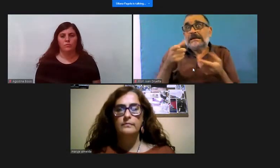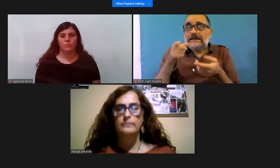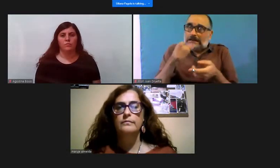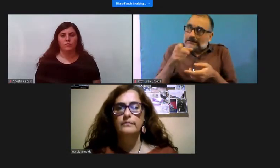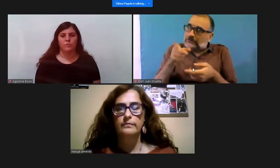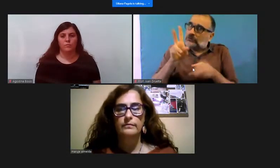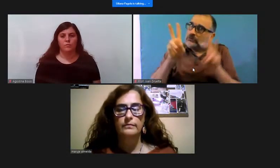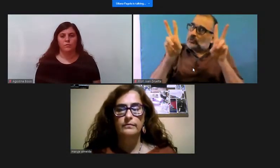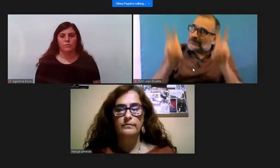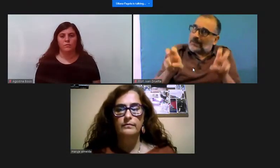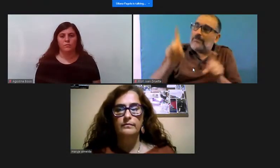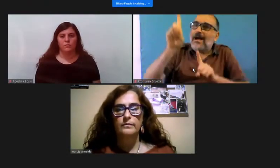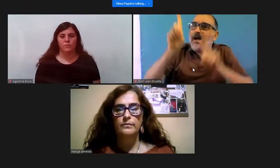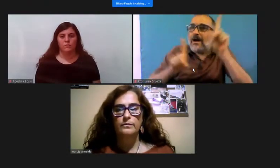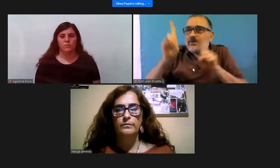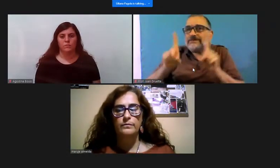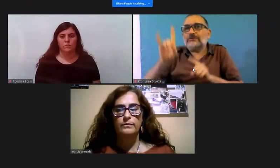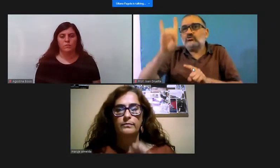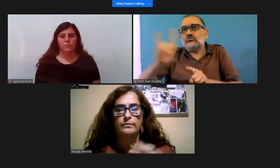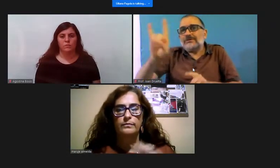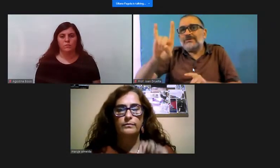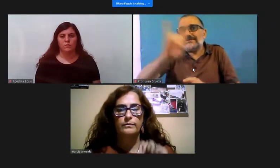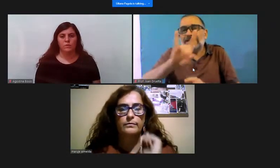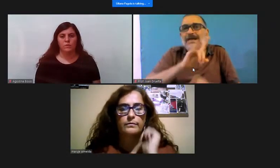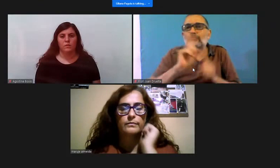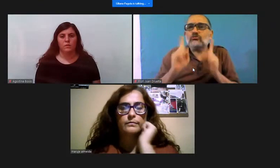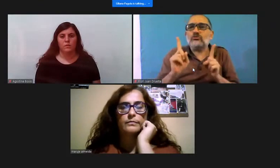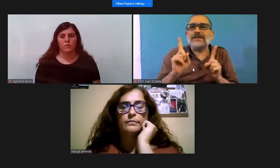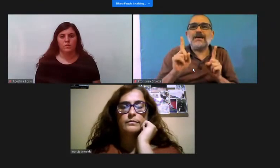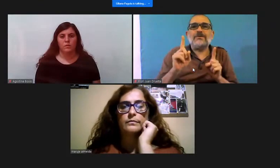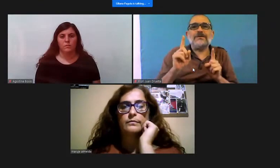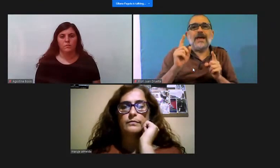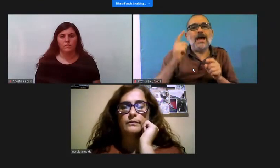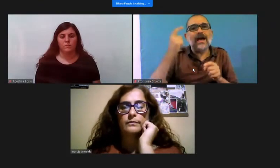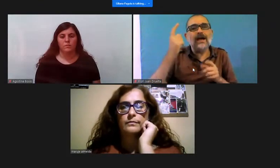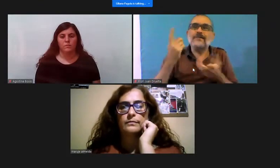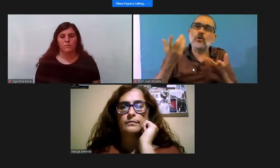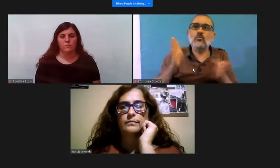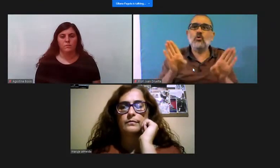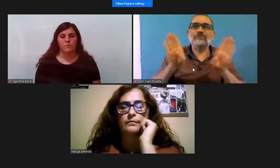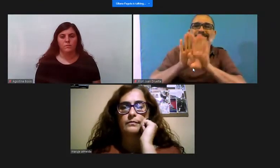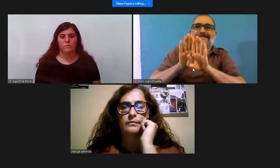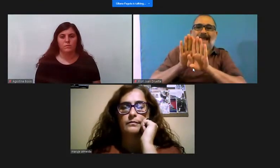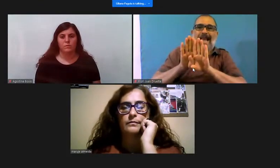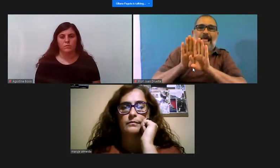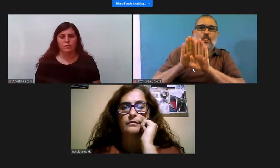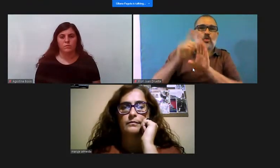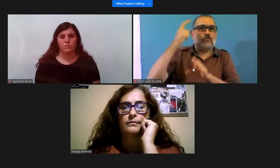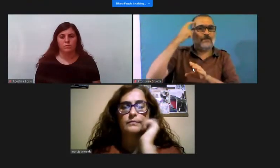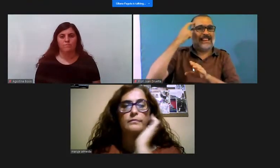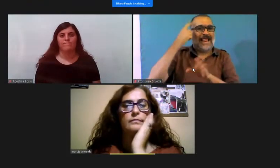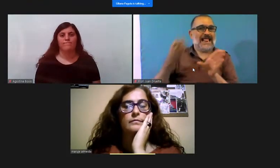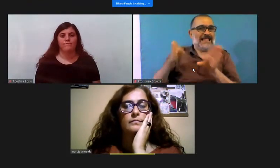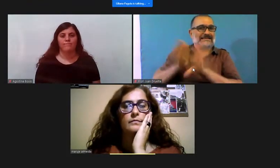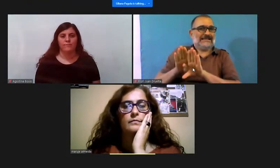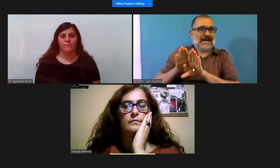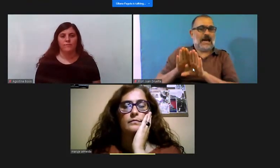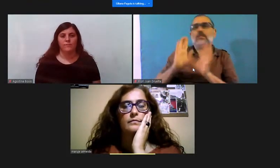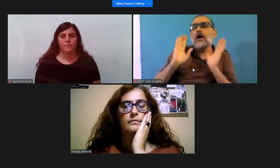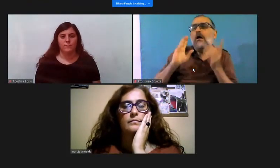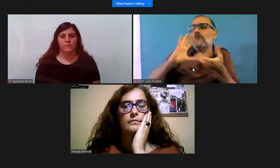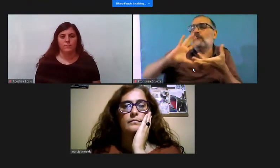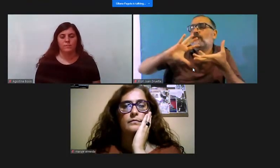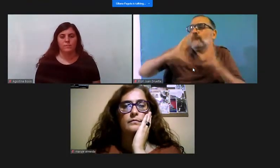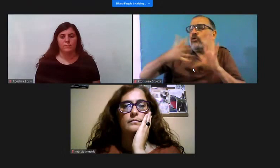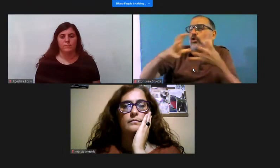nadie. Entonces, la verdad que ese es un tema que en algunas universidades todavía es como